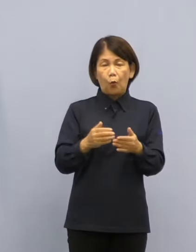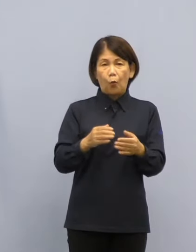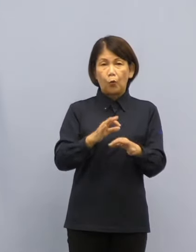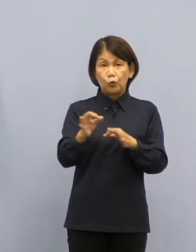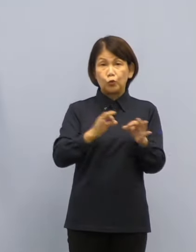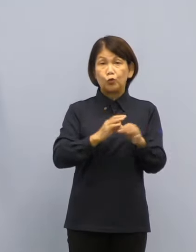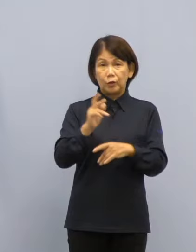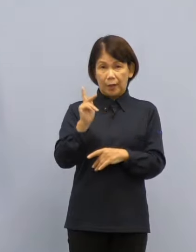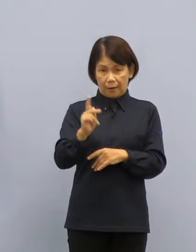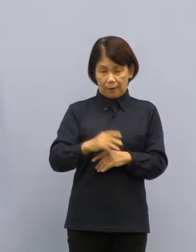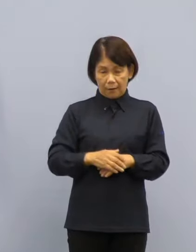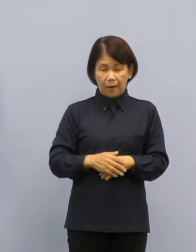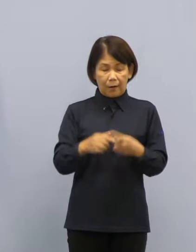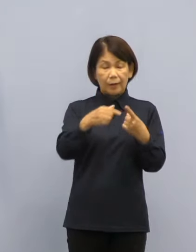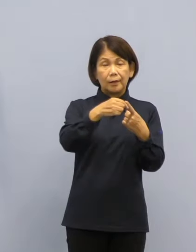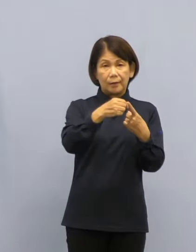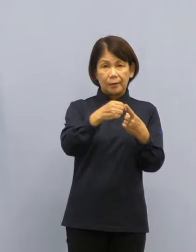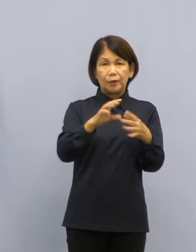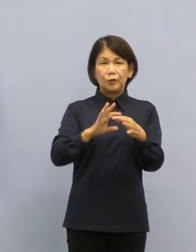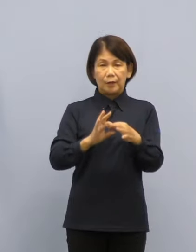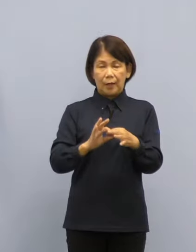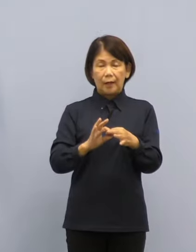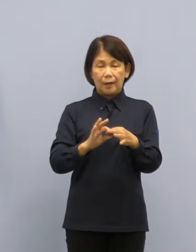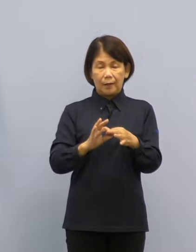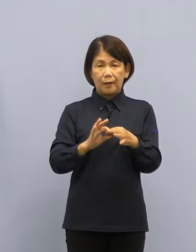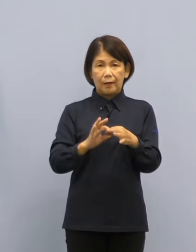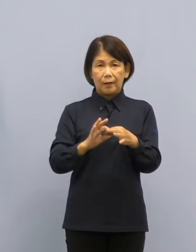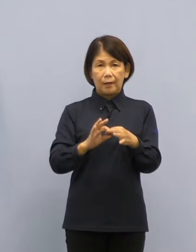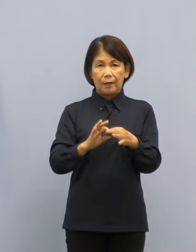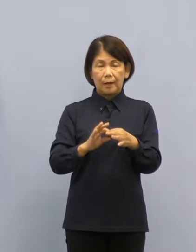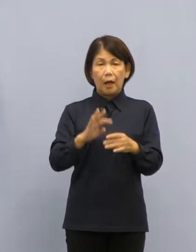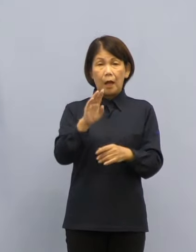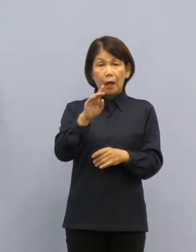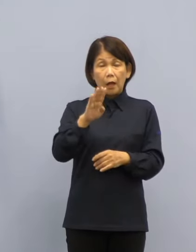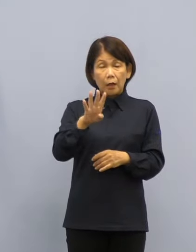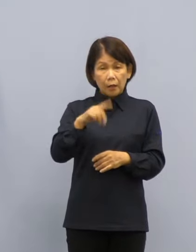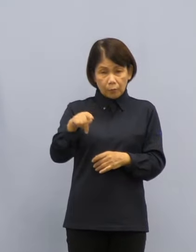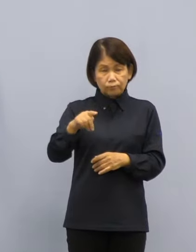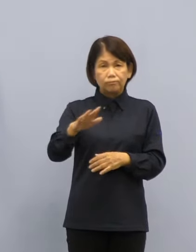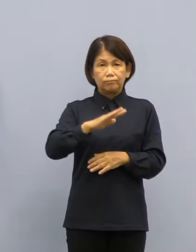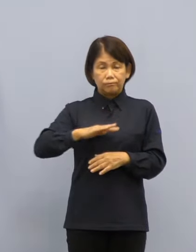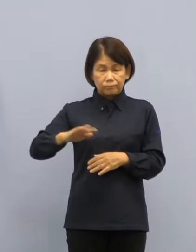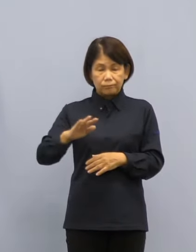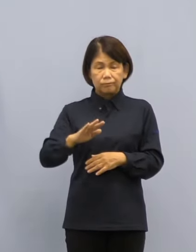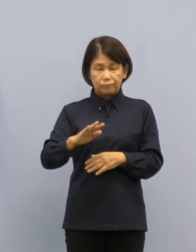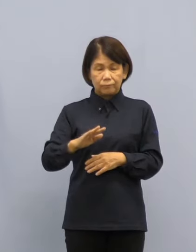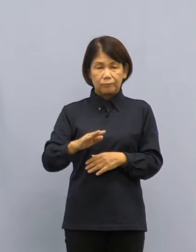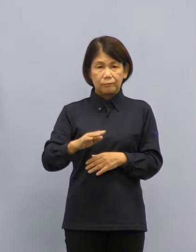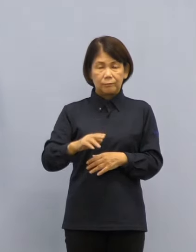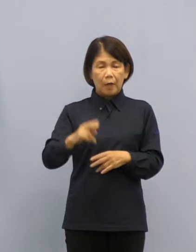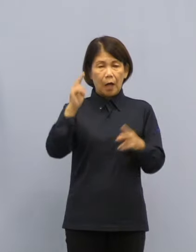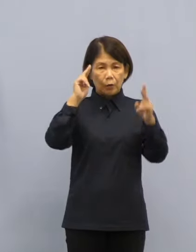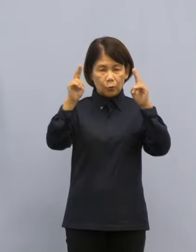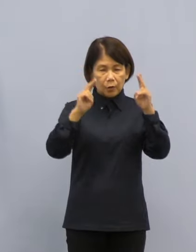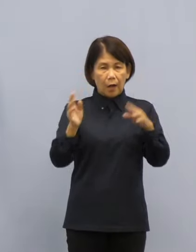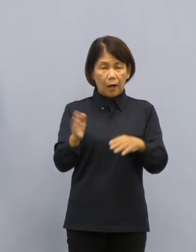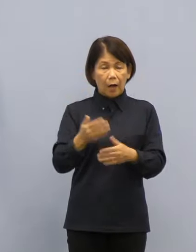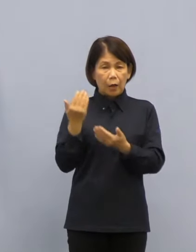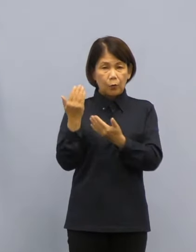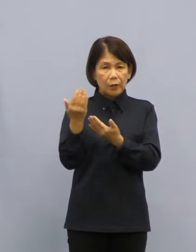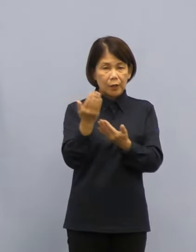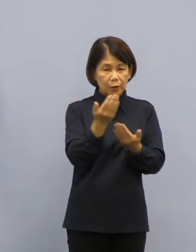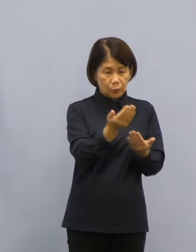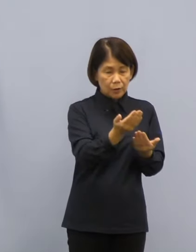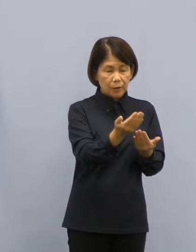目、県内の損失についてですけれども、県としてこれまでに、業者からの聞き取り等で把握している範囲